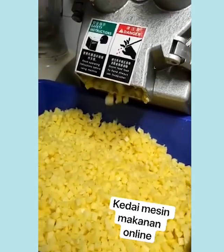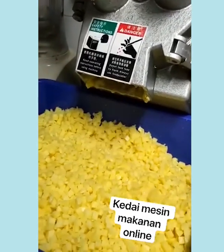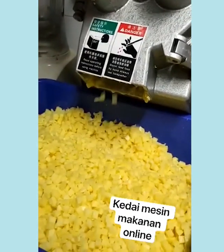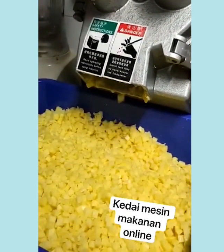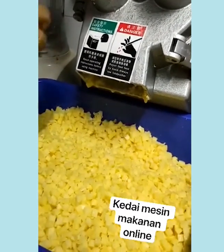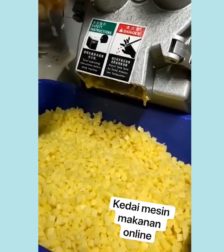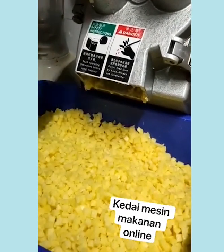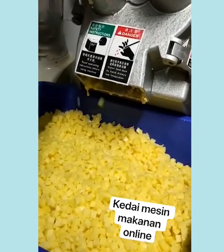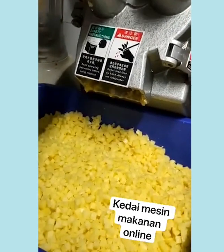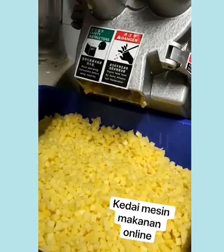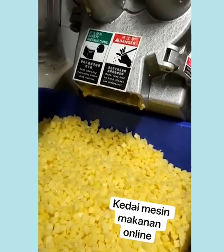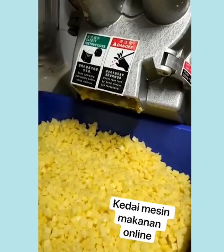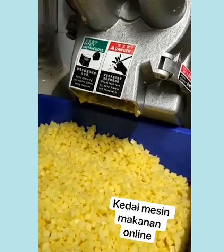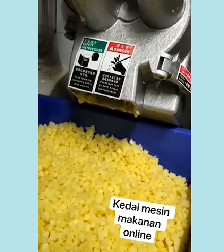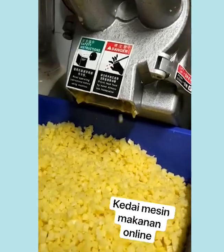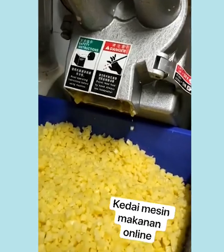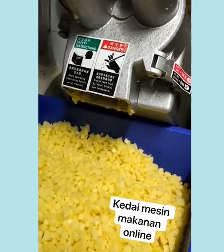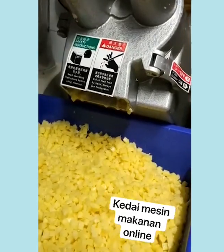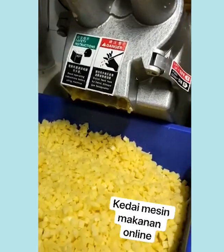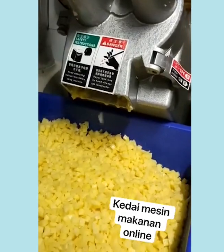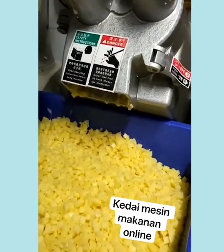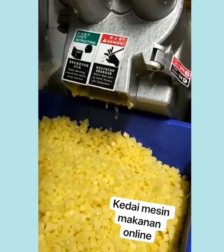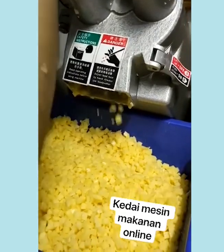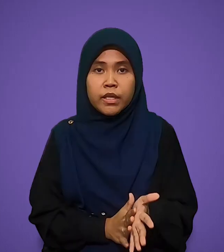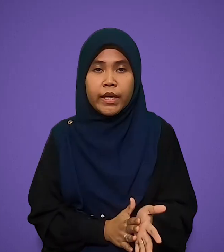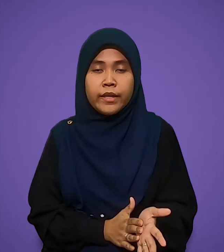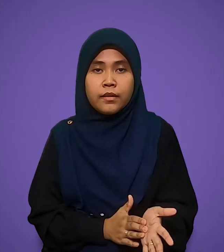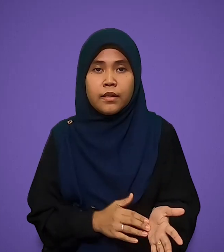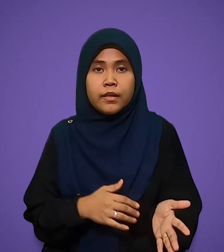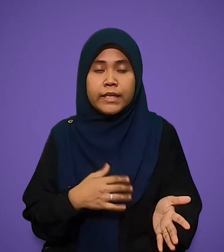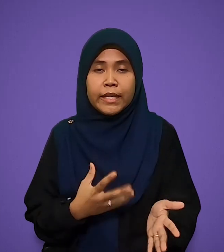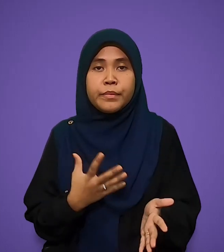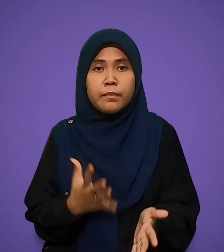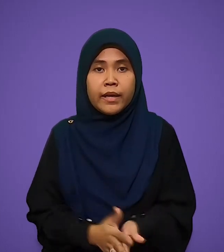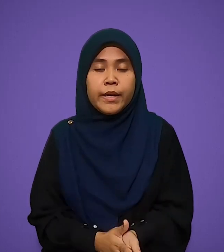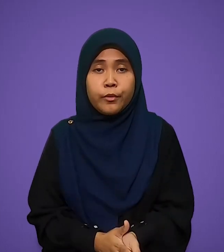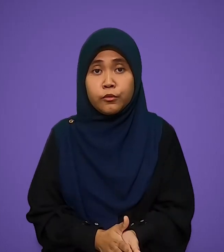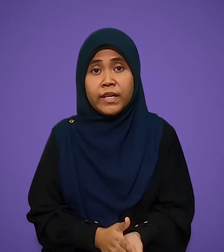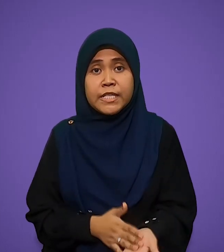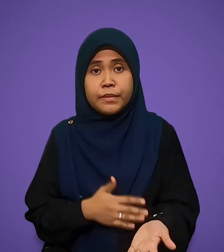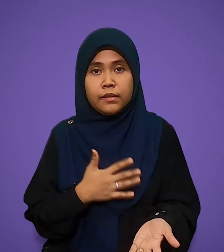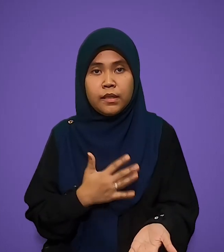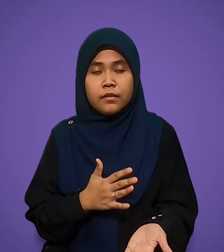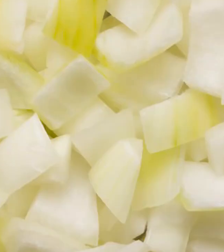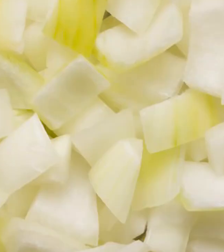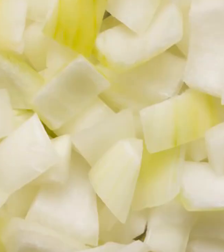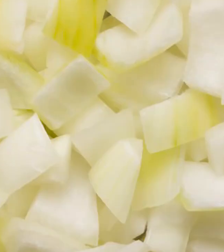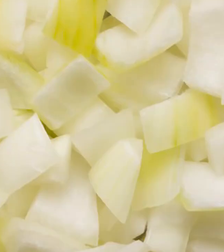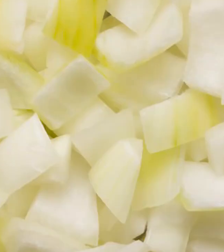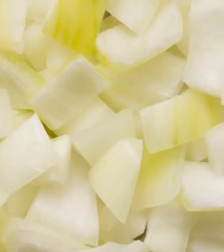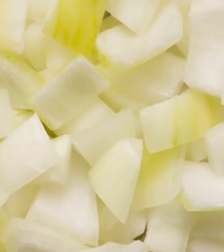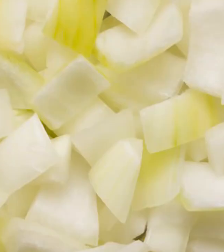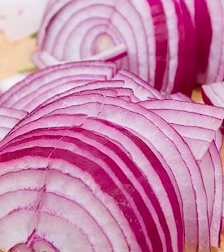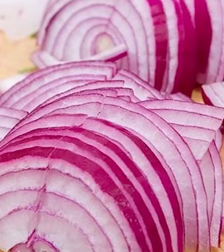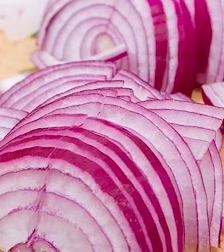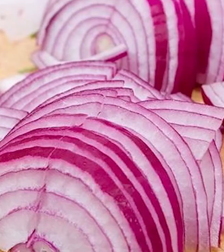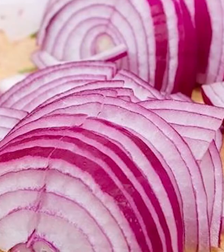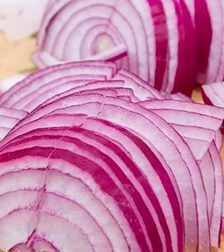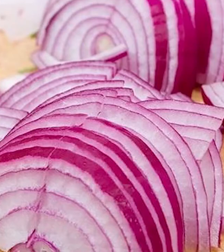memberikan 6 bilah mata yang sesuai untuk digunakan dengan pelbagai potongan seperti potong dadu, slicer,